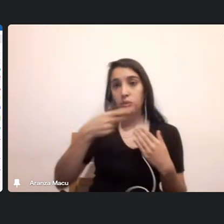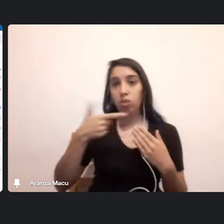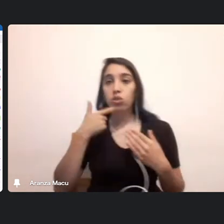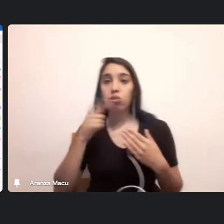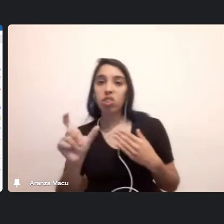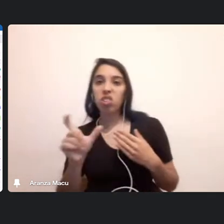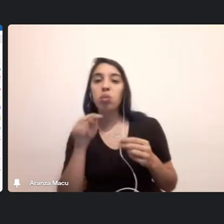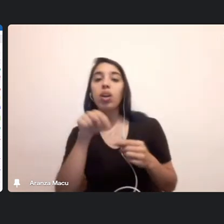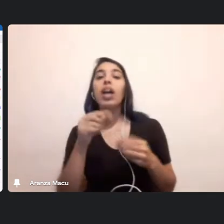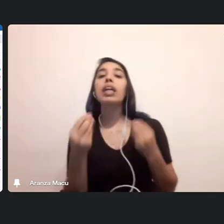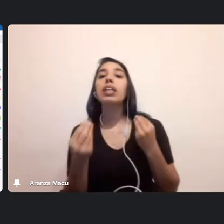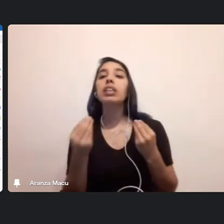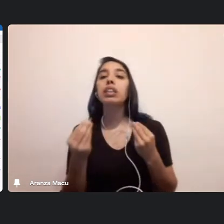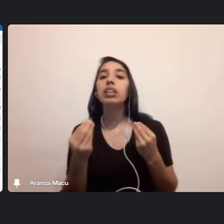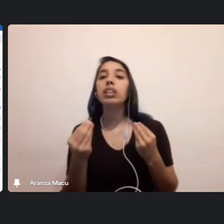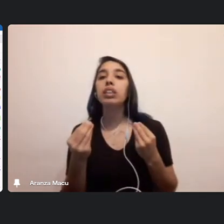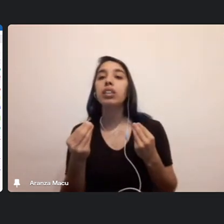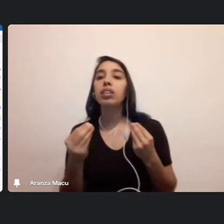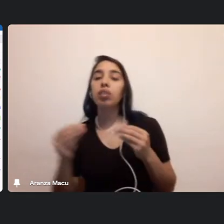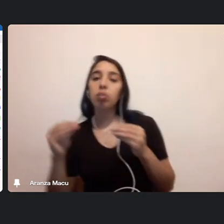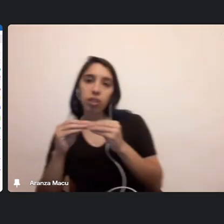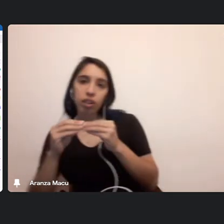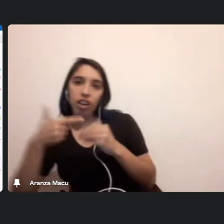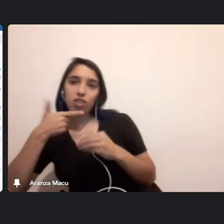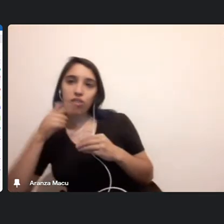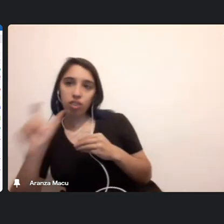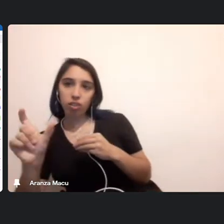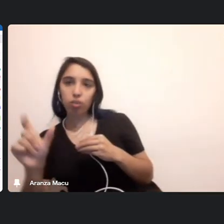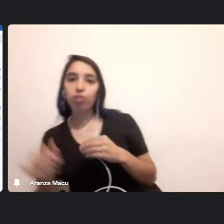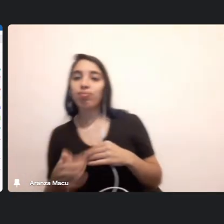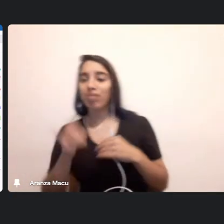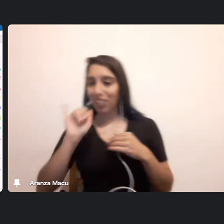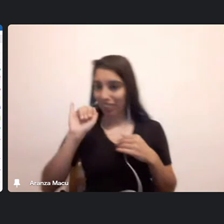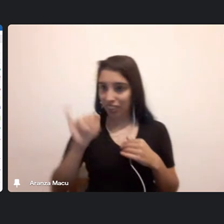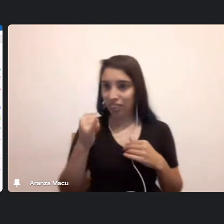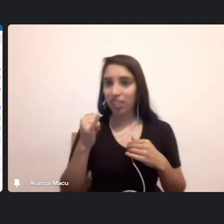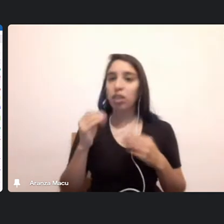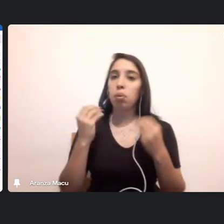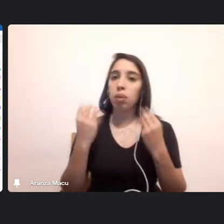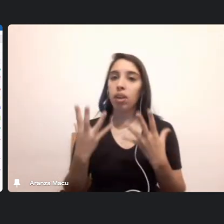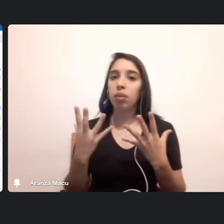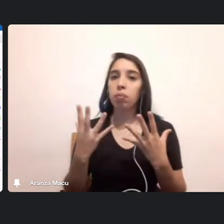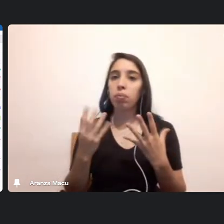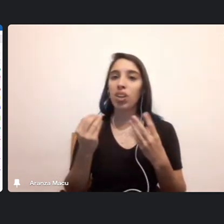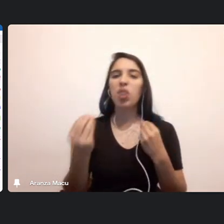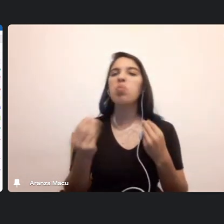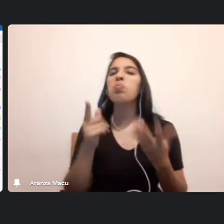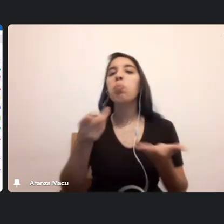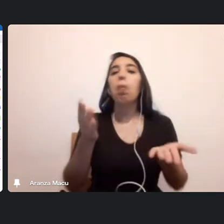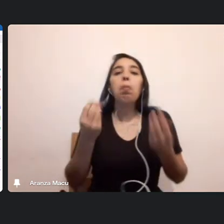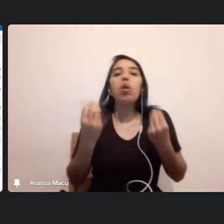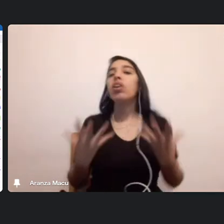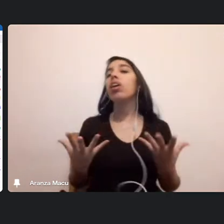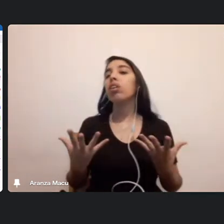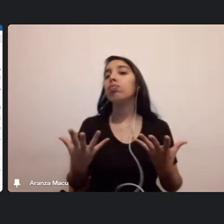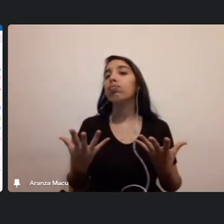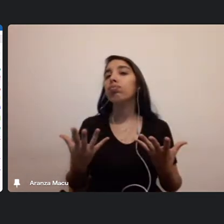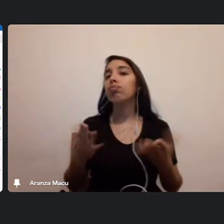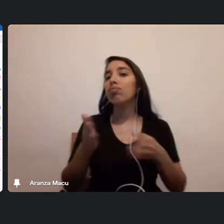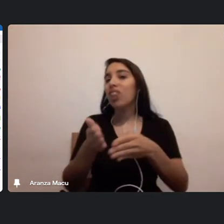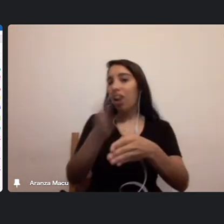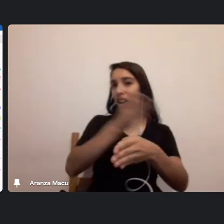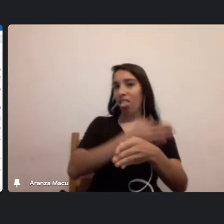Sustantivo. Bien, ¿sí? Porque acá fíjense, ¿cómo nos damos cuenta? Tenemos el artículo,